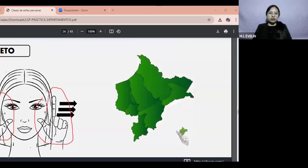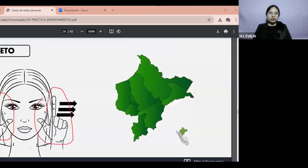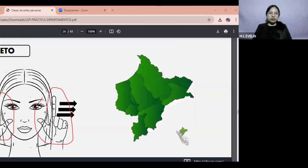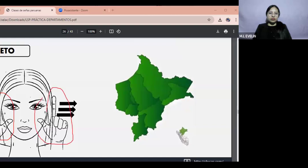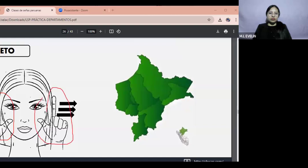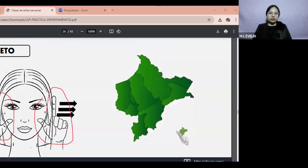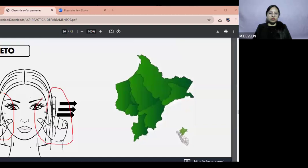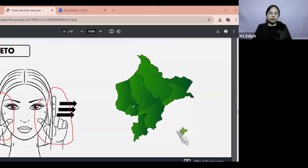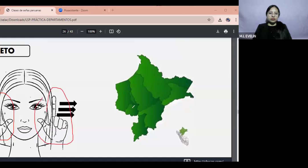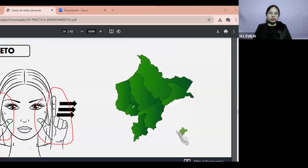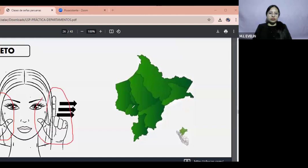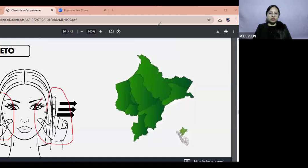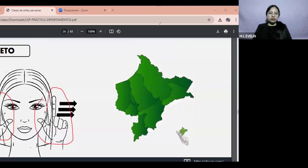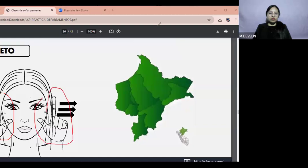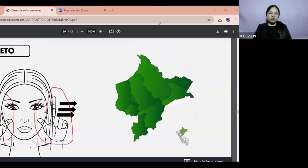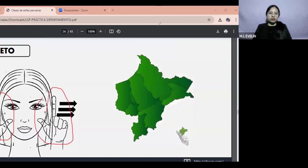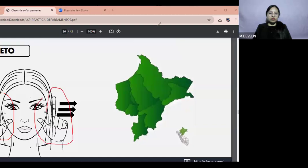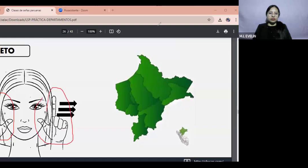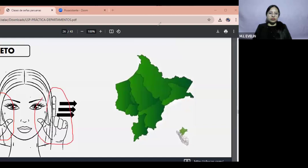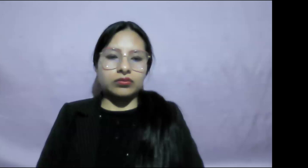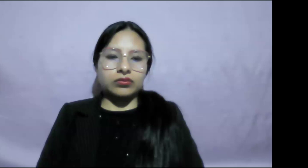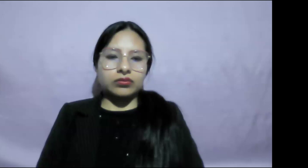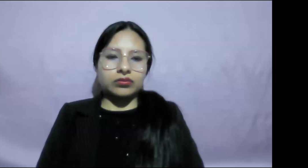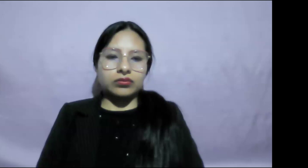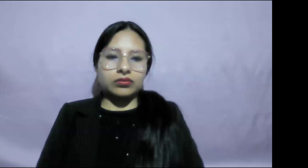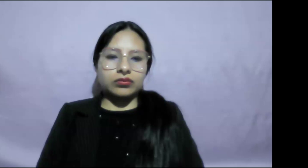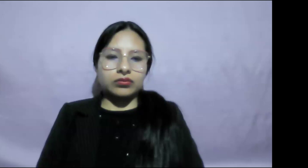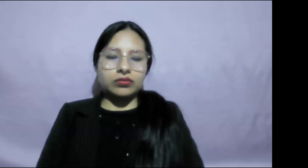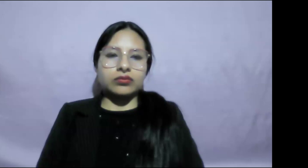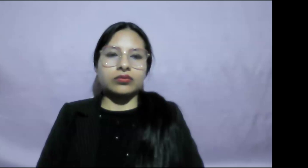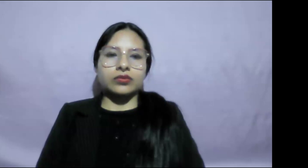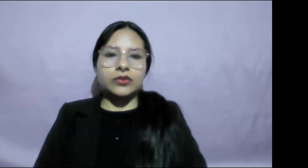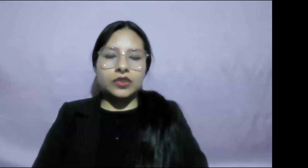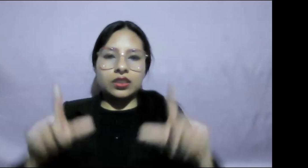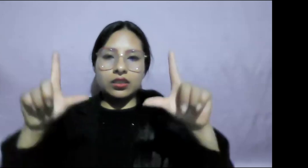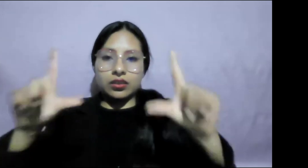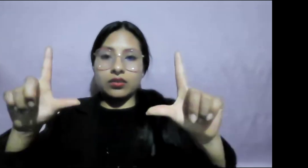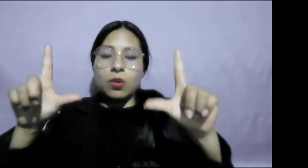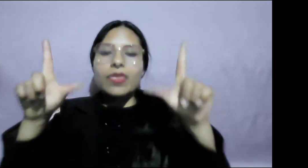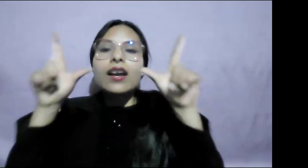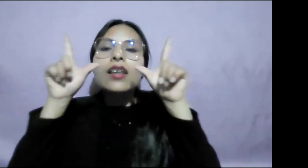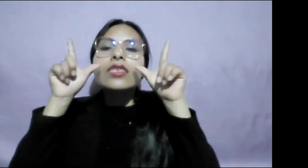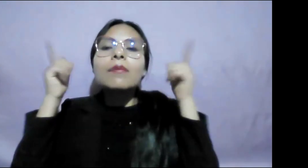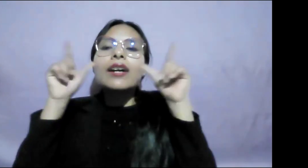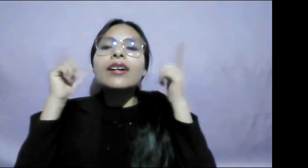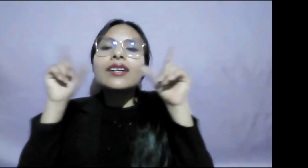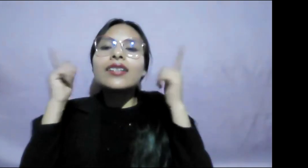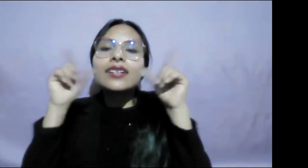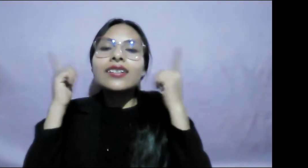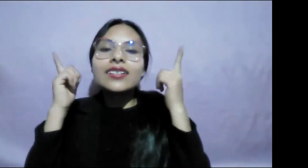y tres tres movimientos Loreto capital